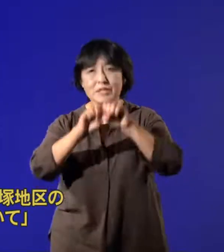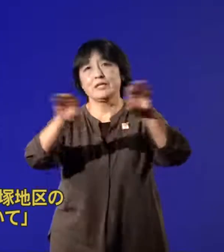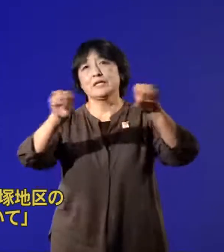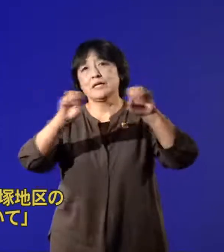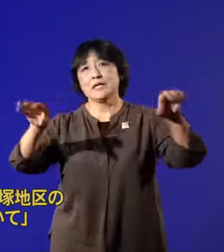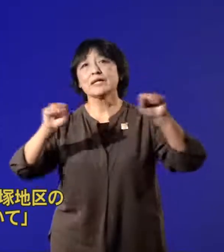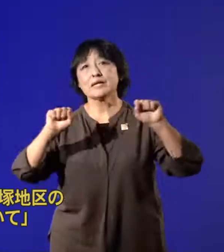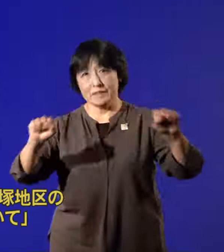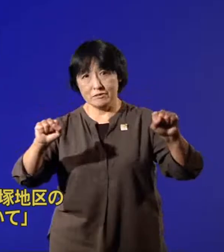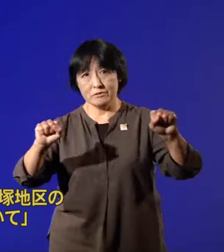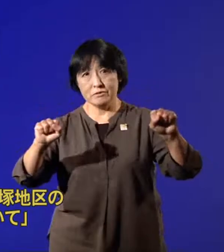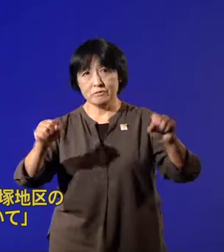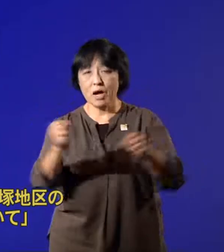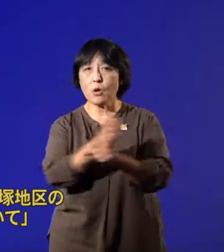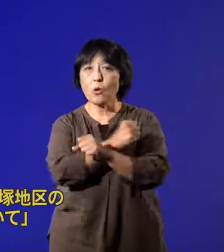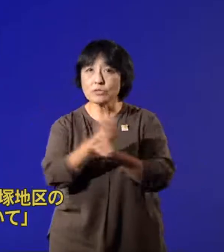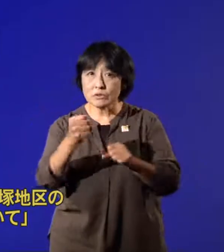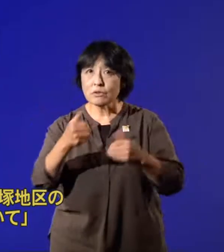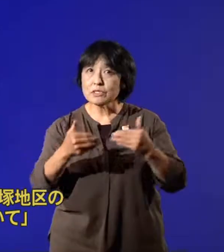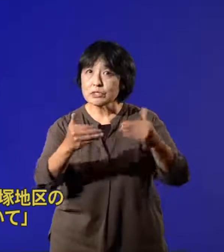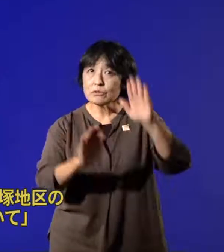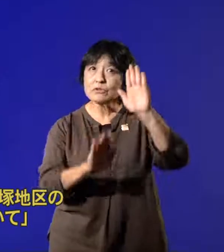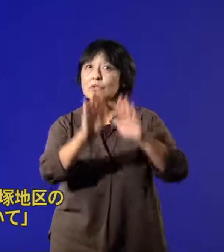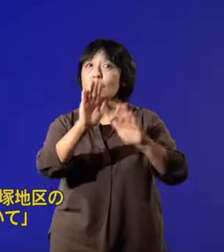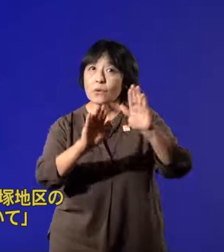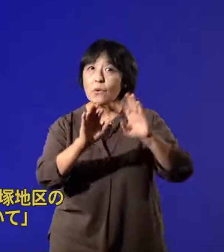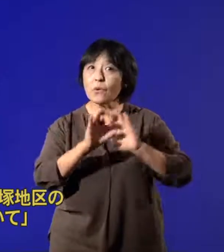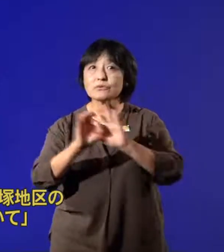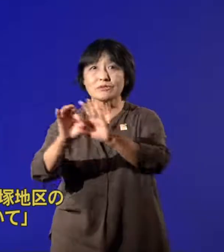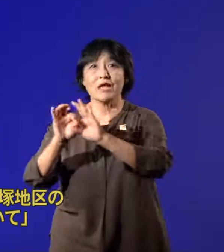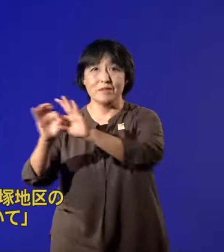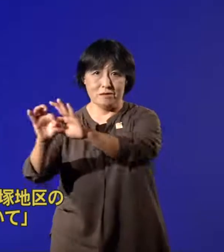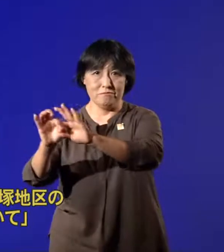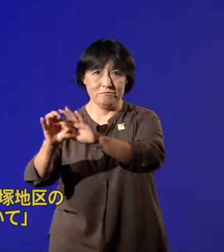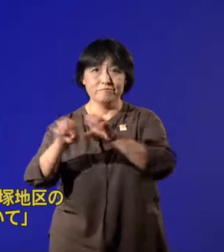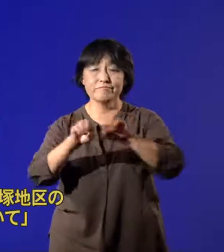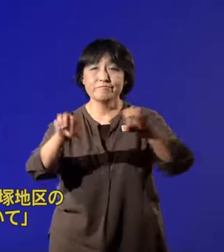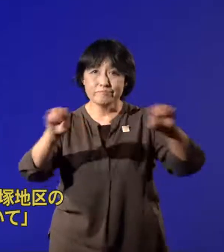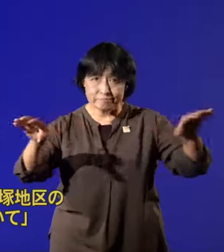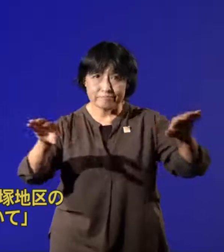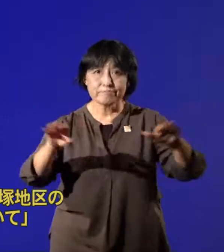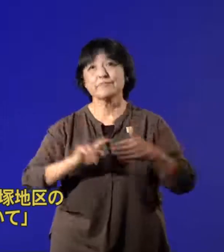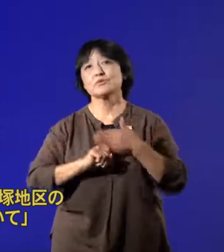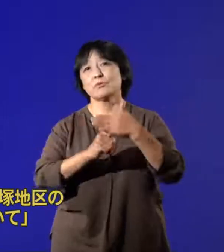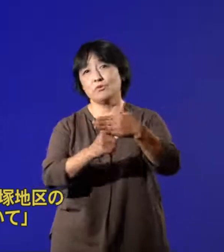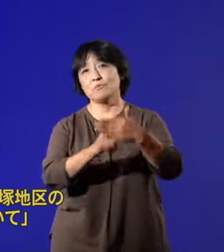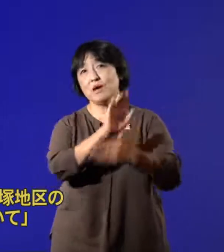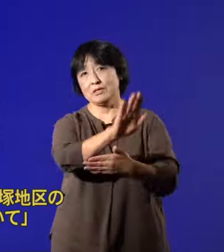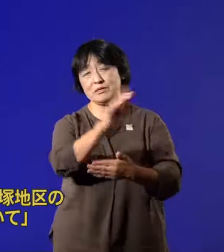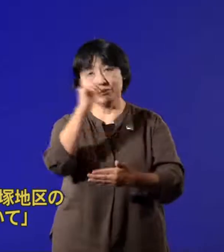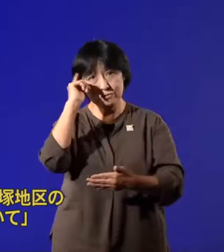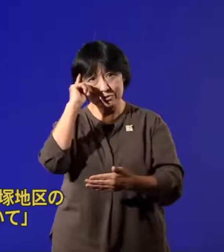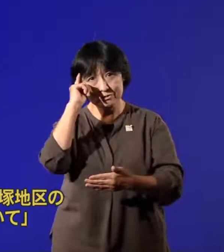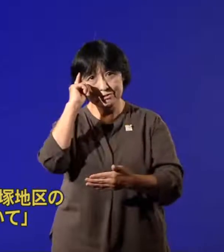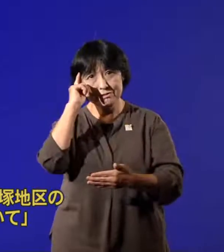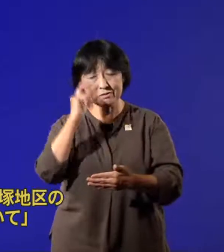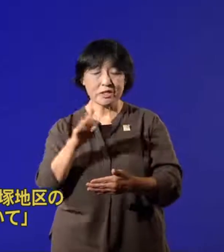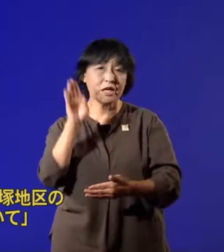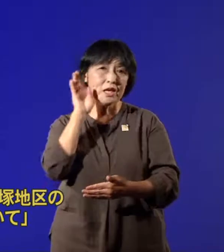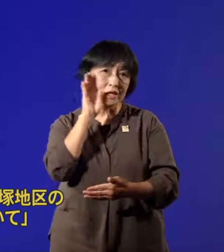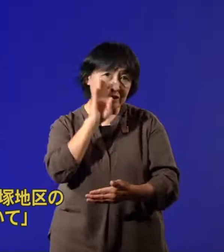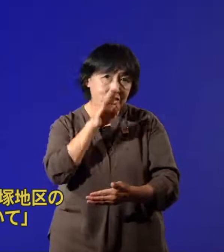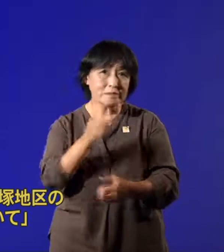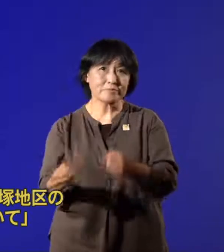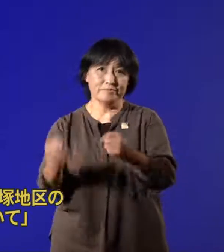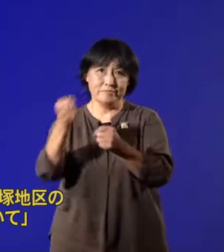それぞれ工事の進捗の状況などを伝えていただいた、まあ、こういったご努力もあってですね、ここまで来たのかなというふうに